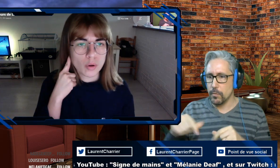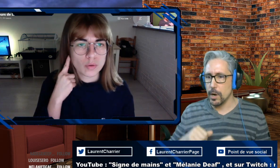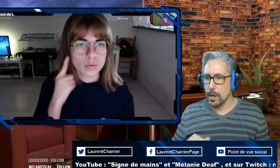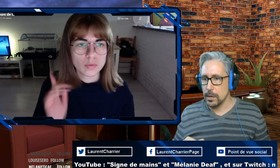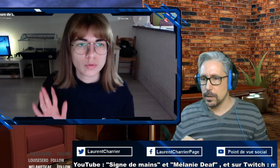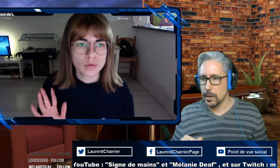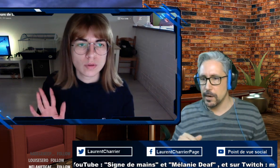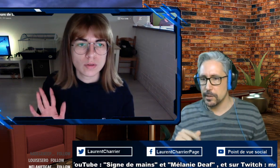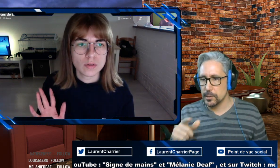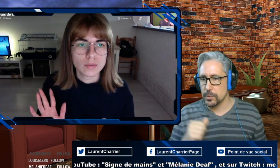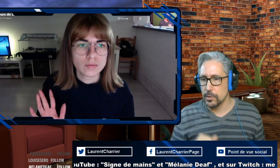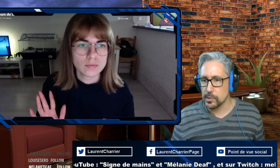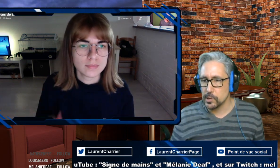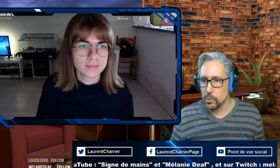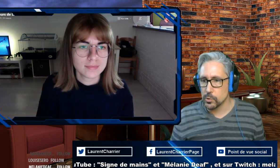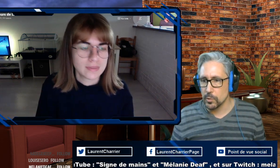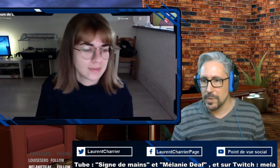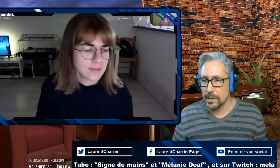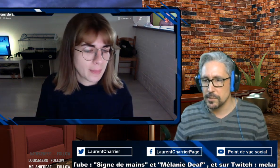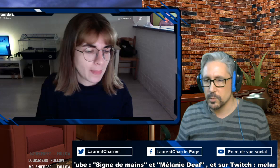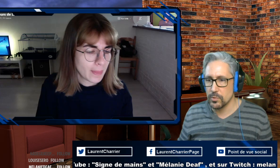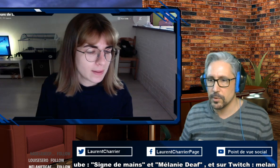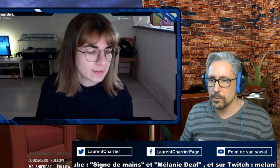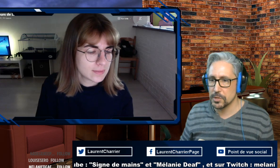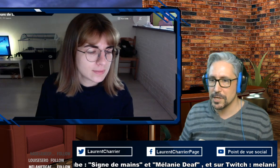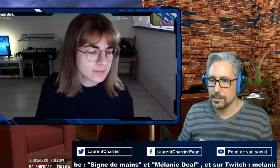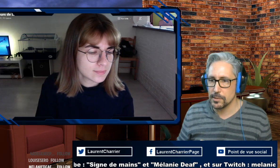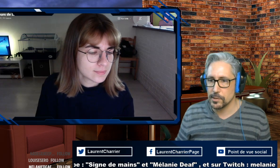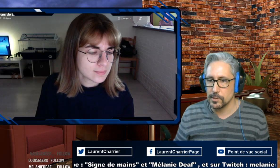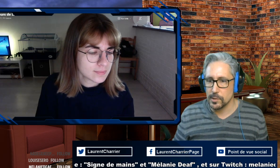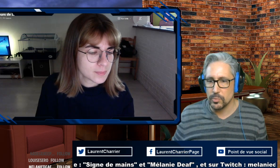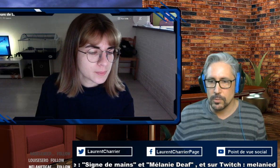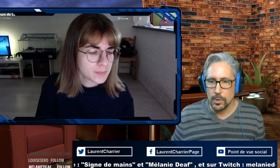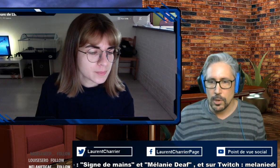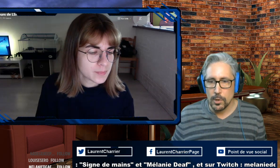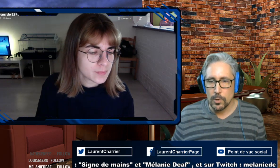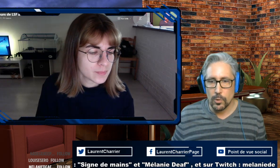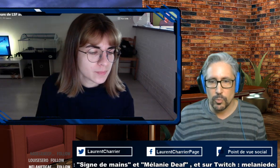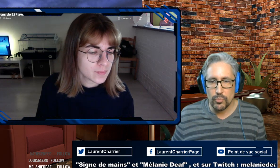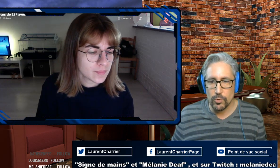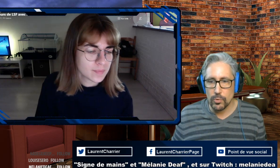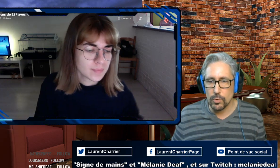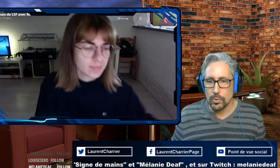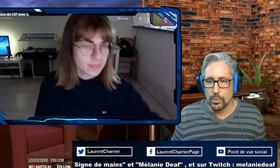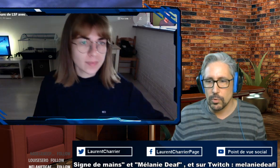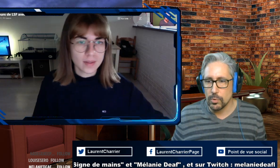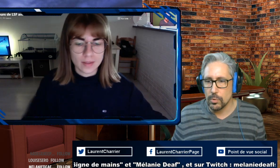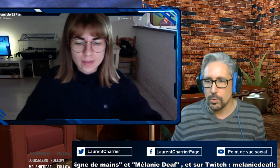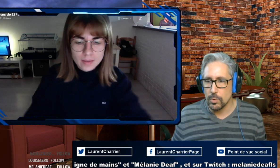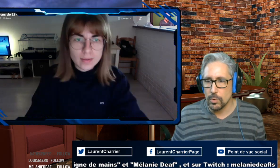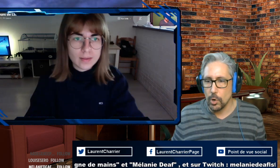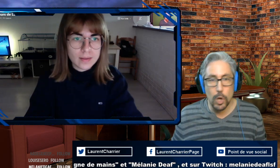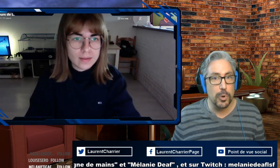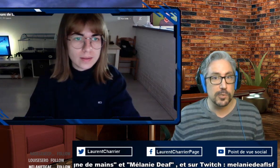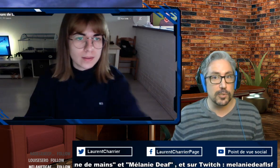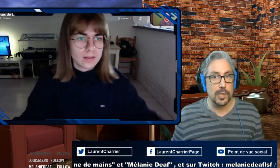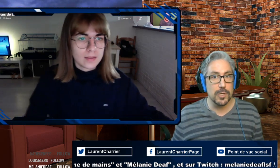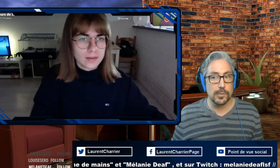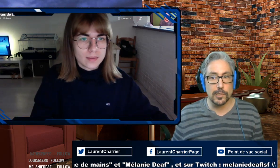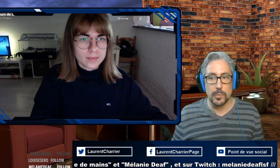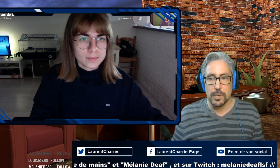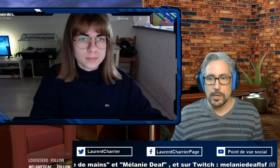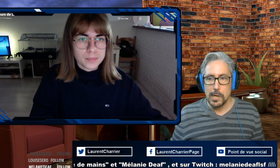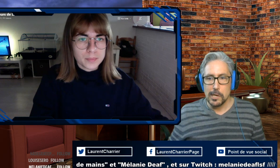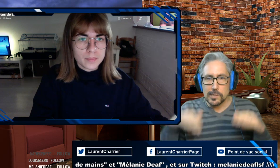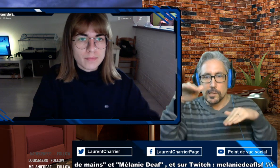attends. Voilà, là, dites si le son de Mélanie est bon dans le chat, si c'est bon, on peut. Eh ben, c'est très